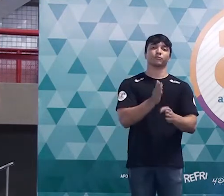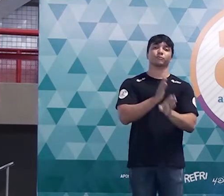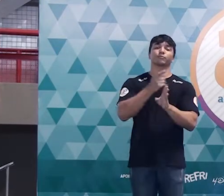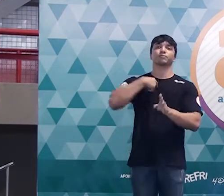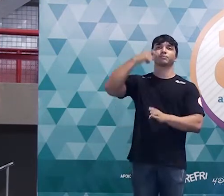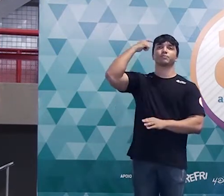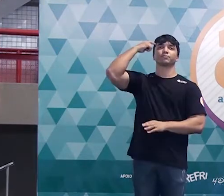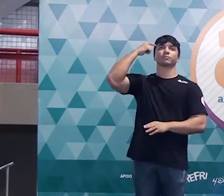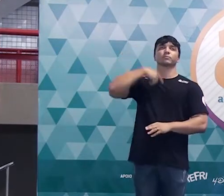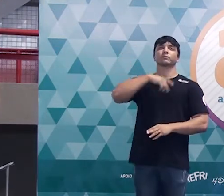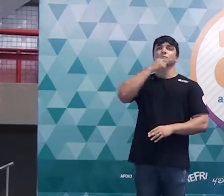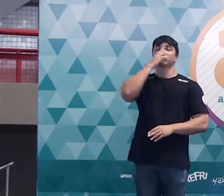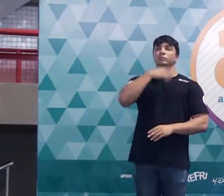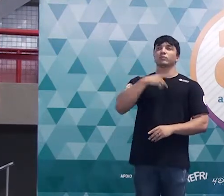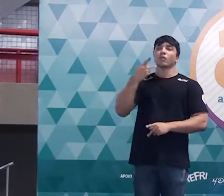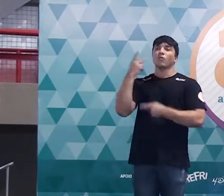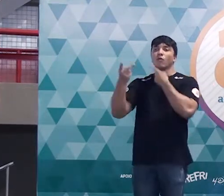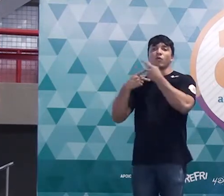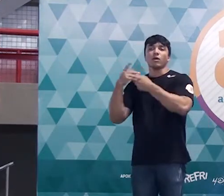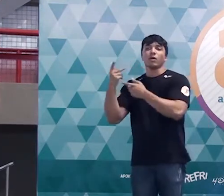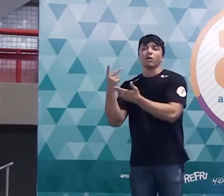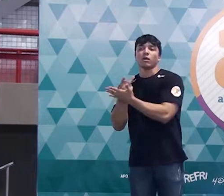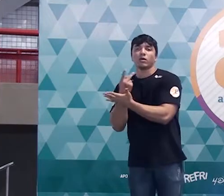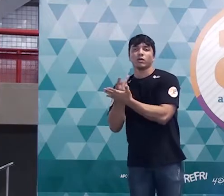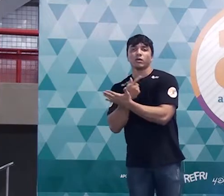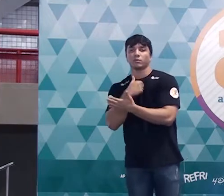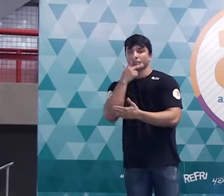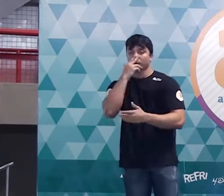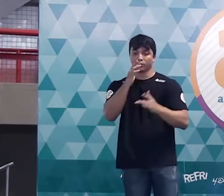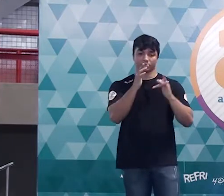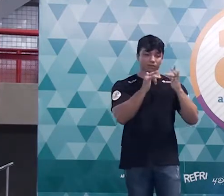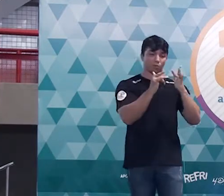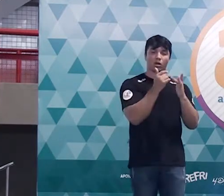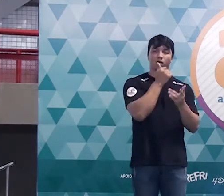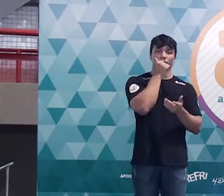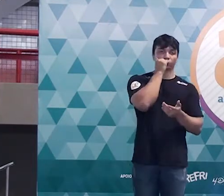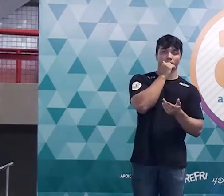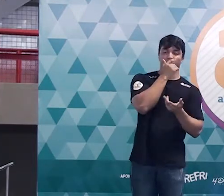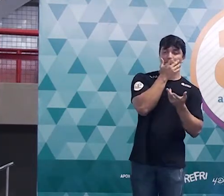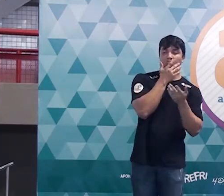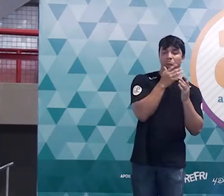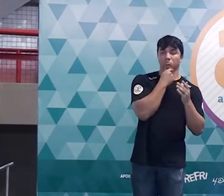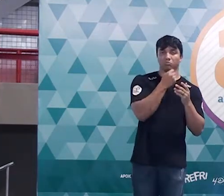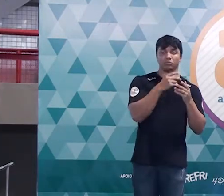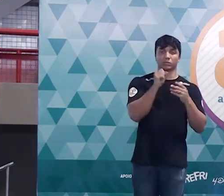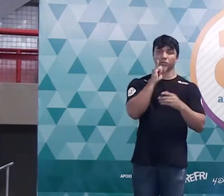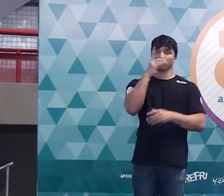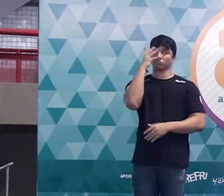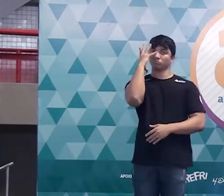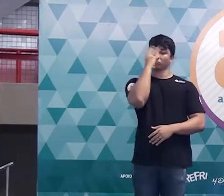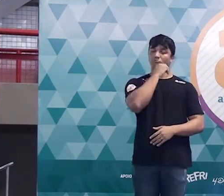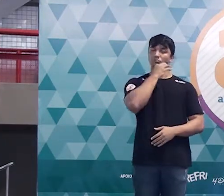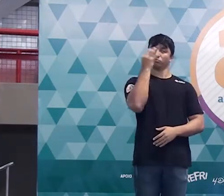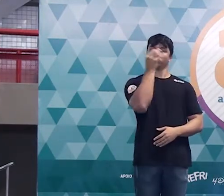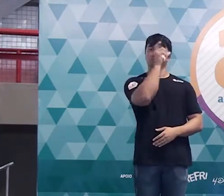pensa, quando a pessoa fala errado, você arranja um namorado ou uma namorada, pode ser a pessoa mais linda do